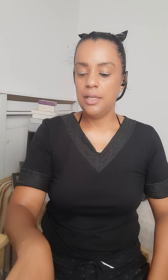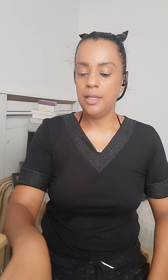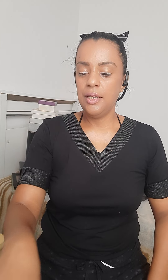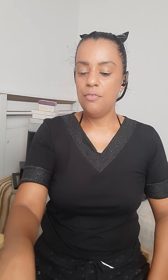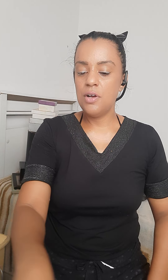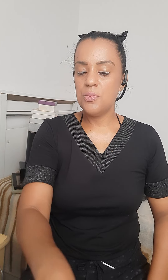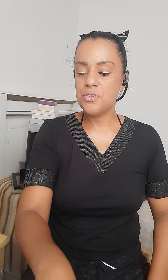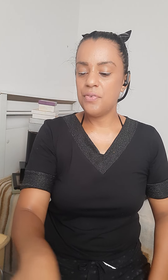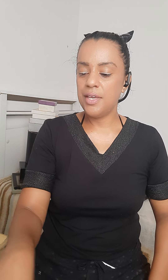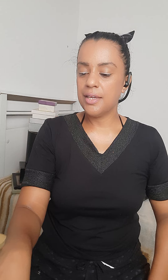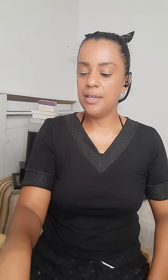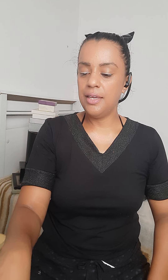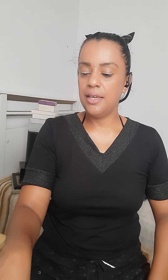E vamos ver aqui